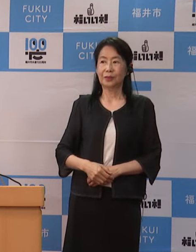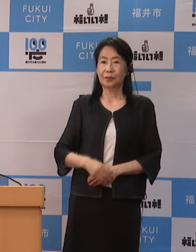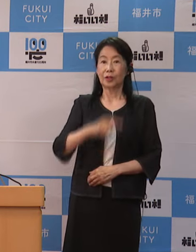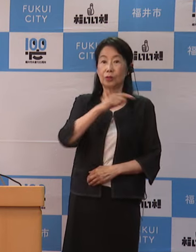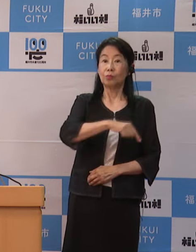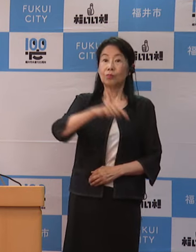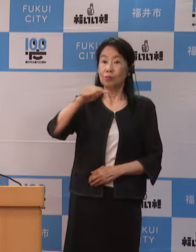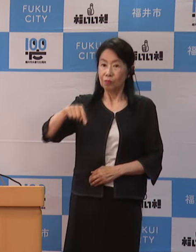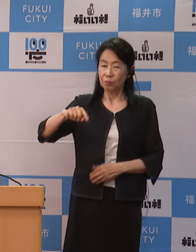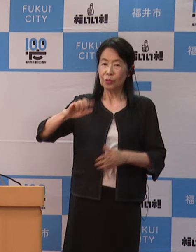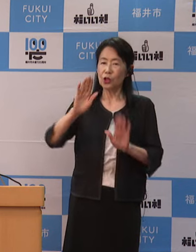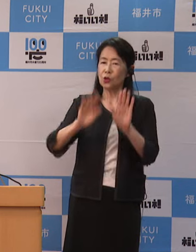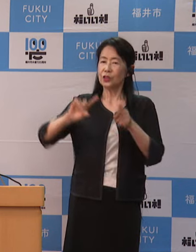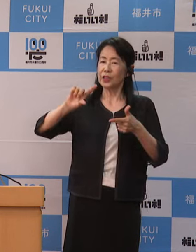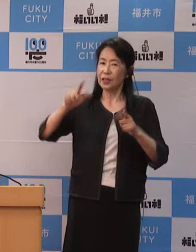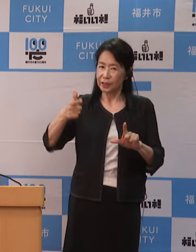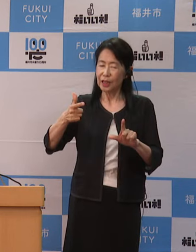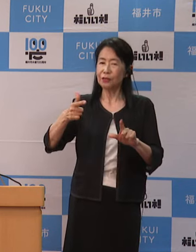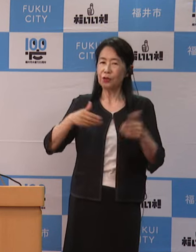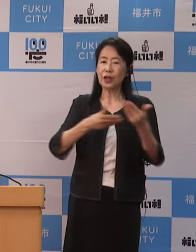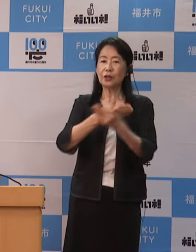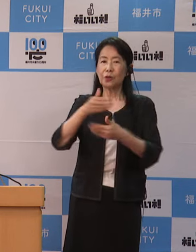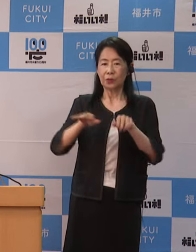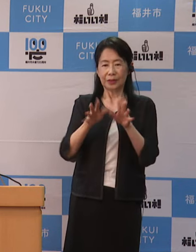にって言った方がいいのかもしれませんけど。